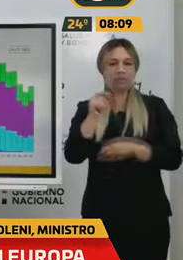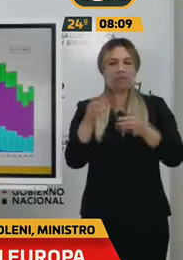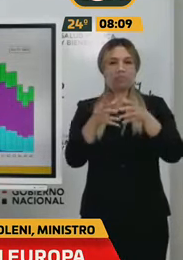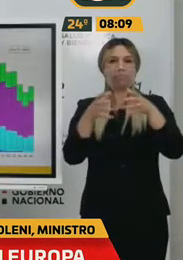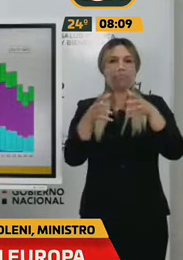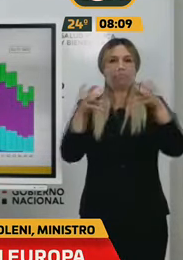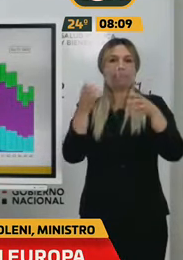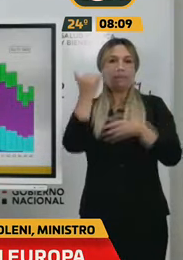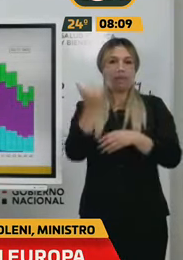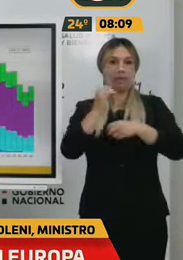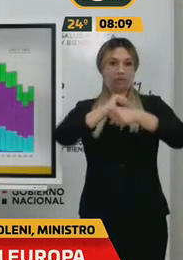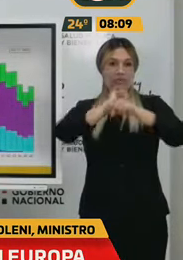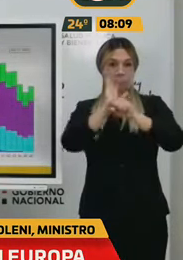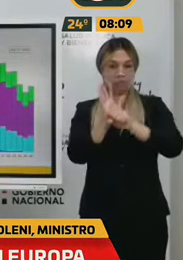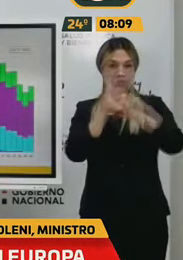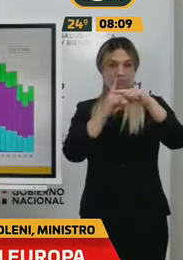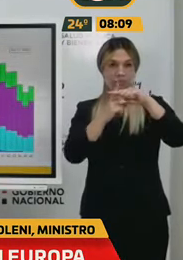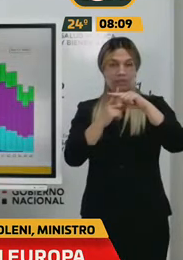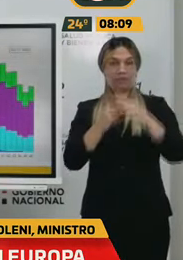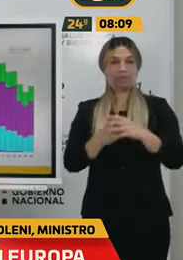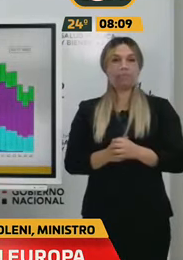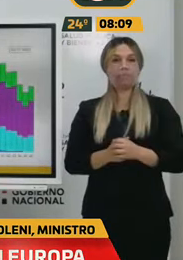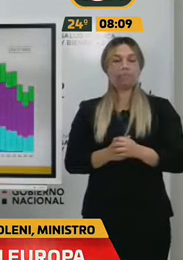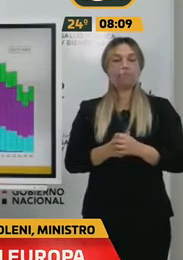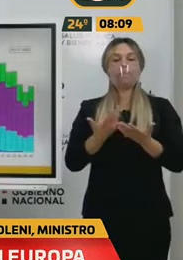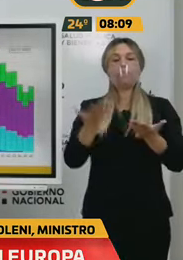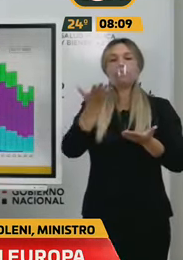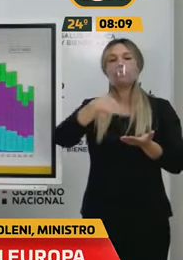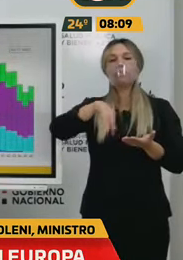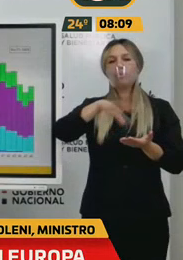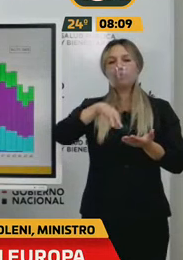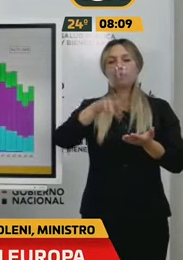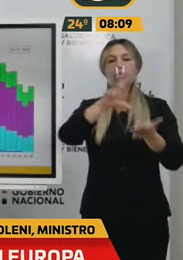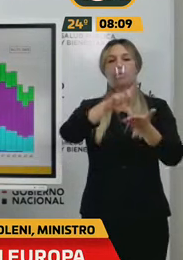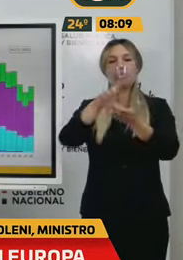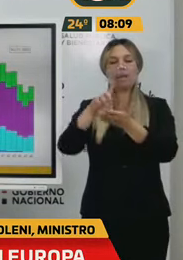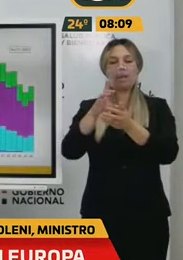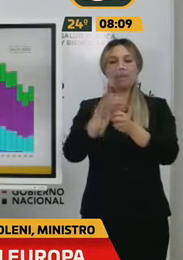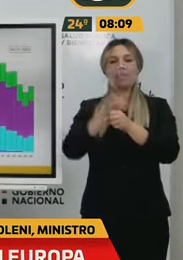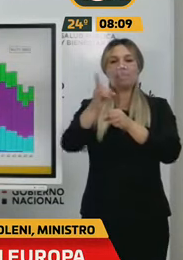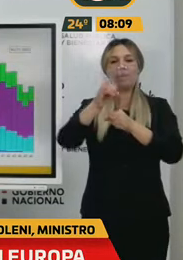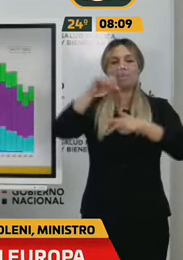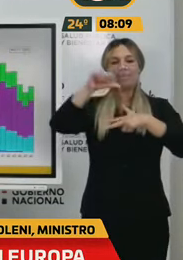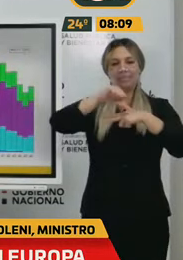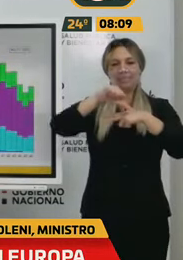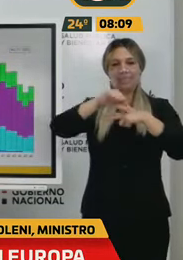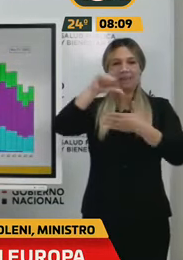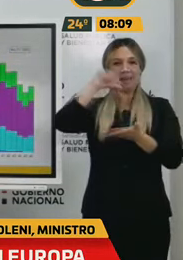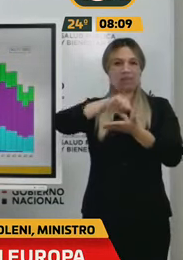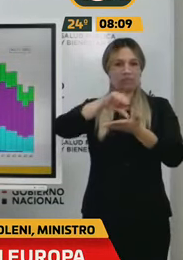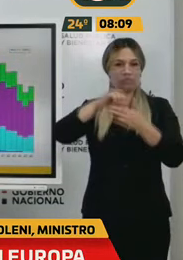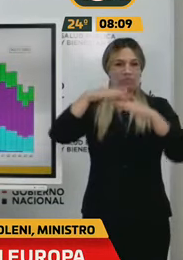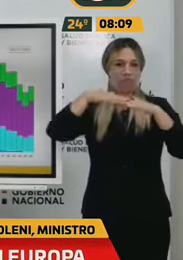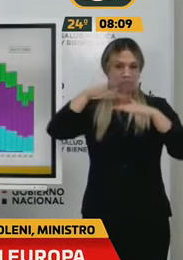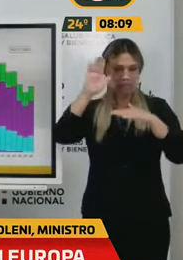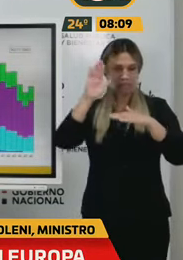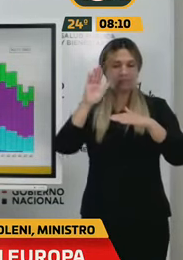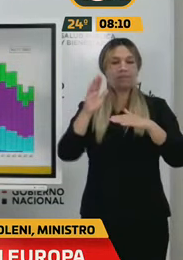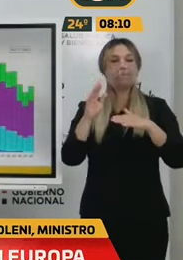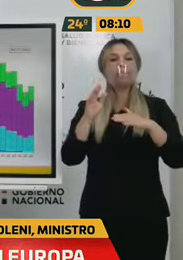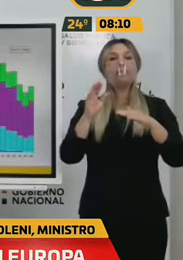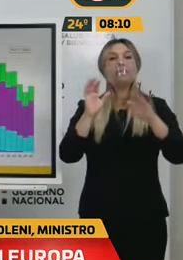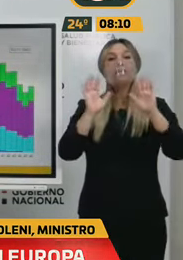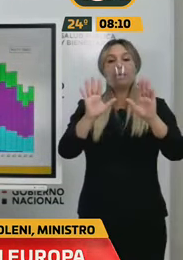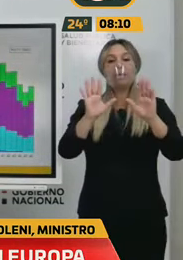¿verdad? Esto se da principalmente en los departamentos de Central y Asunción, pero también hay